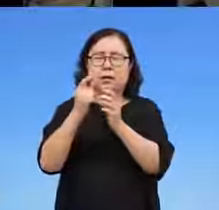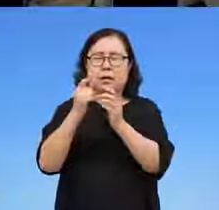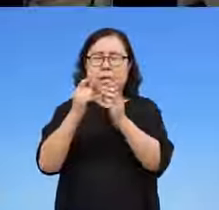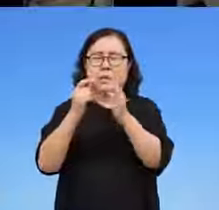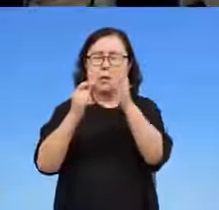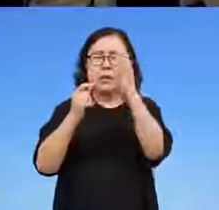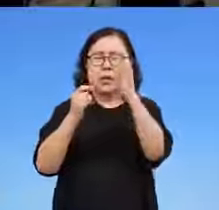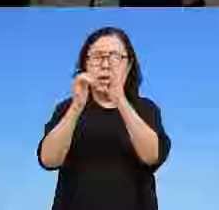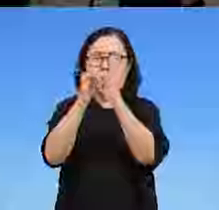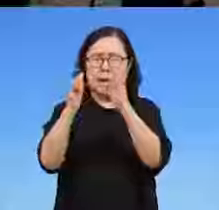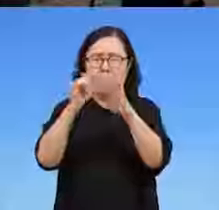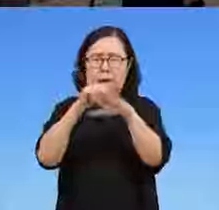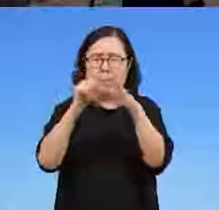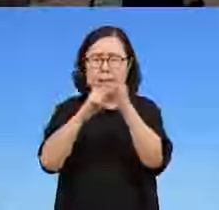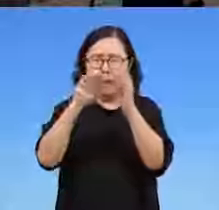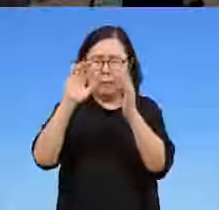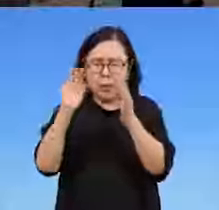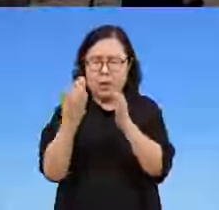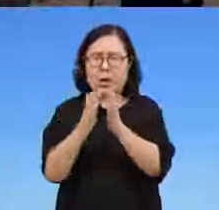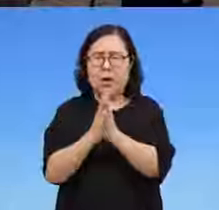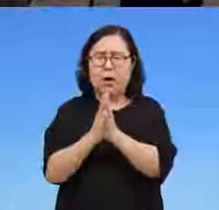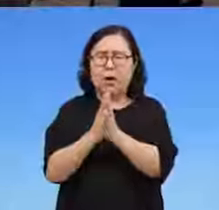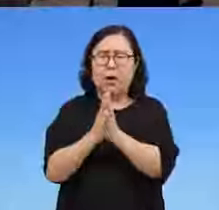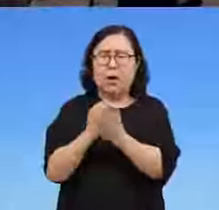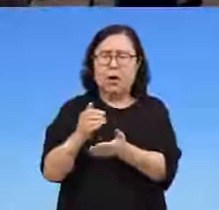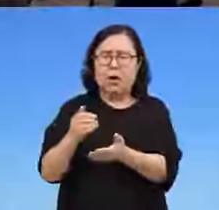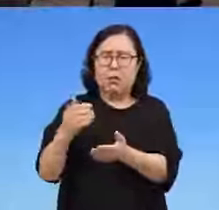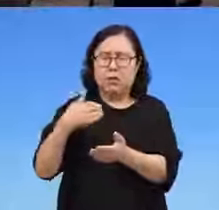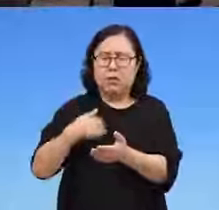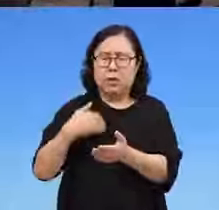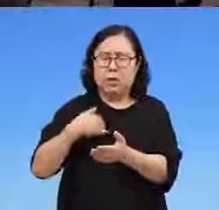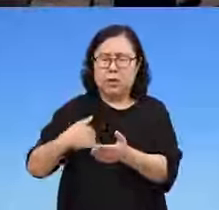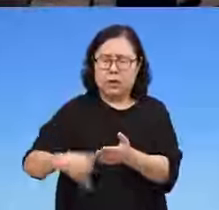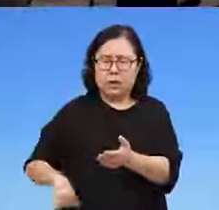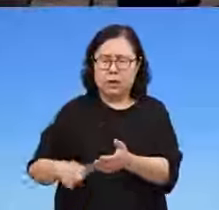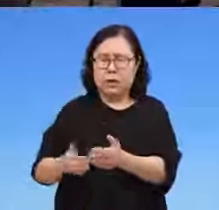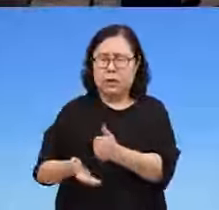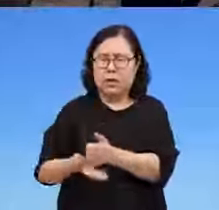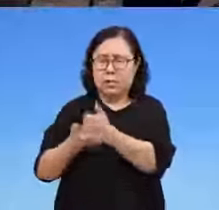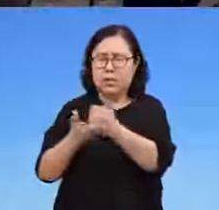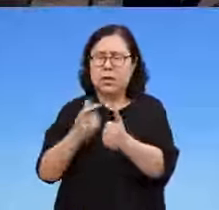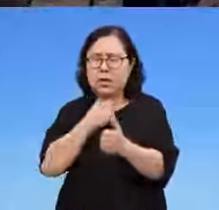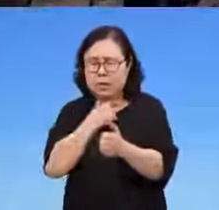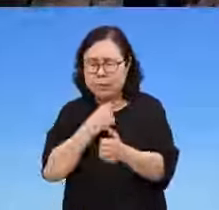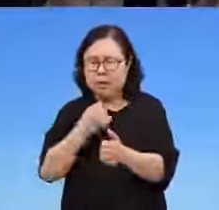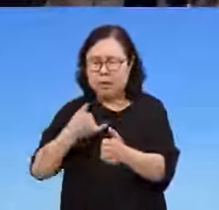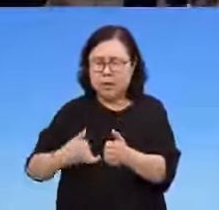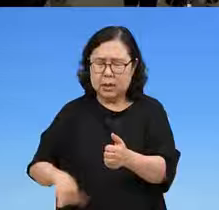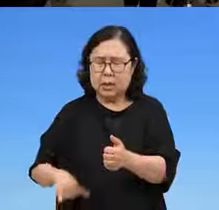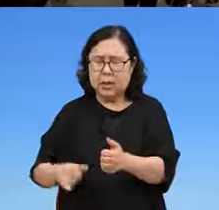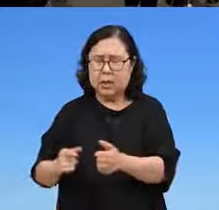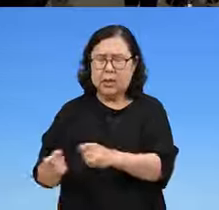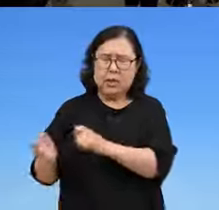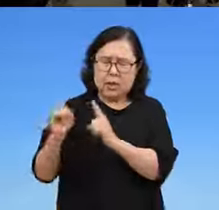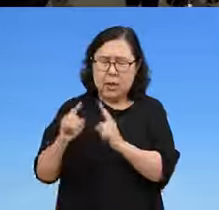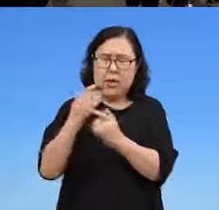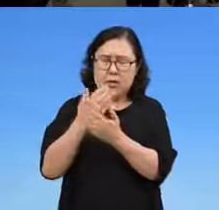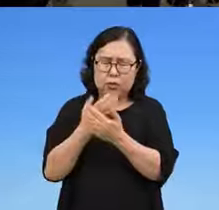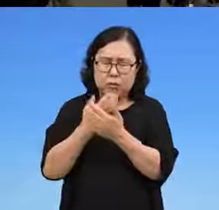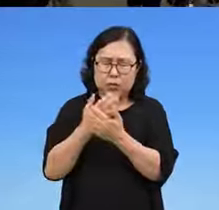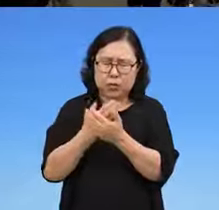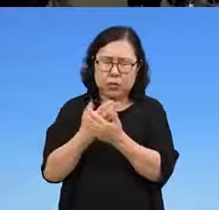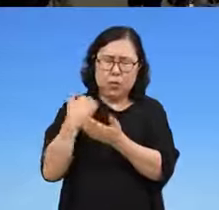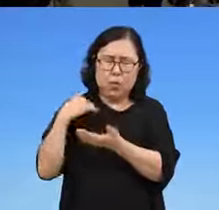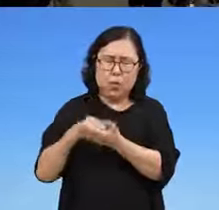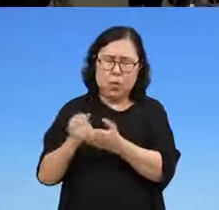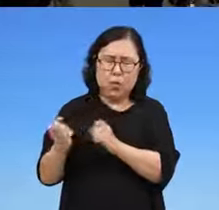뚫은 네 사람의 심정이 되어 아버지 저들을 섬기기를 원합니다. 저들을 살려주시옵소서. 저들을 하나님